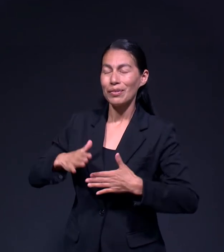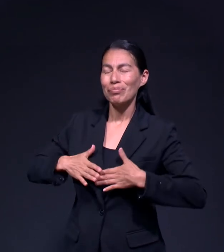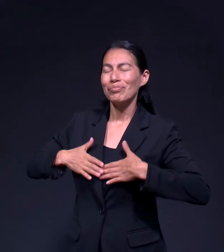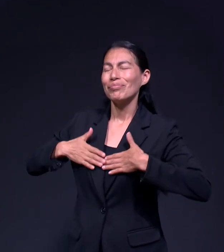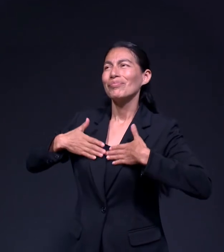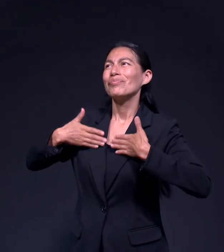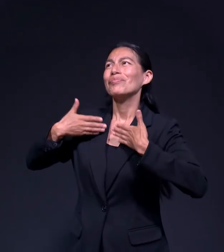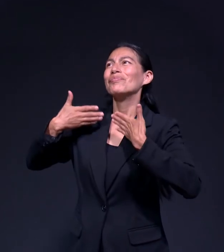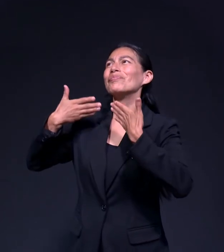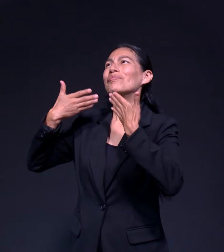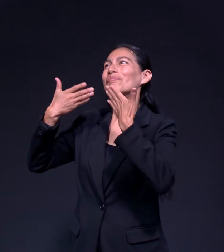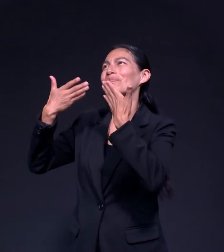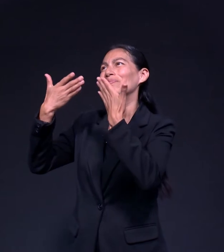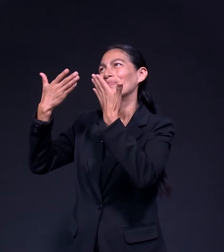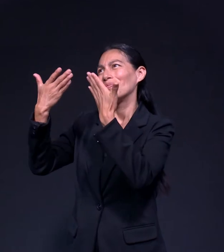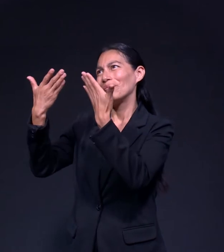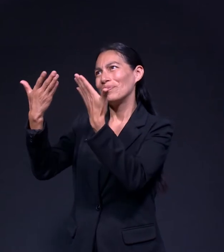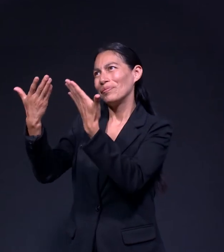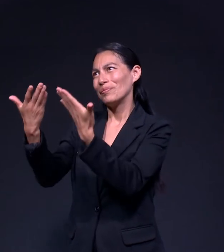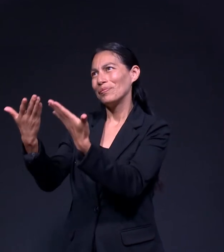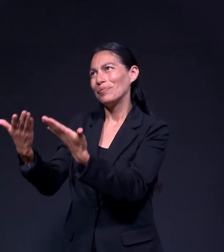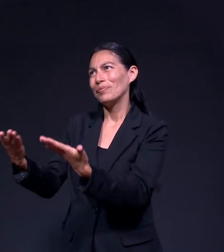en quien confiaré.